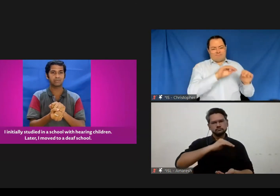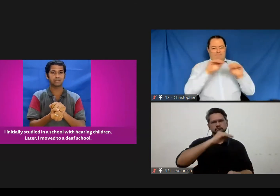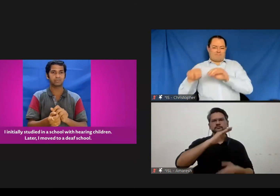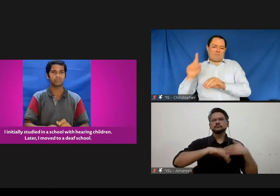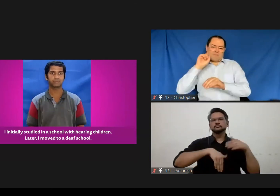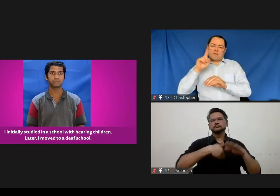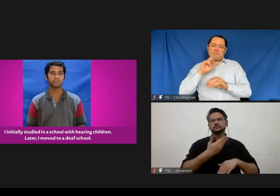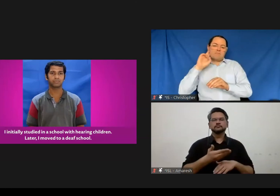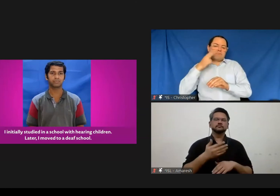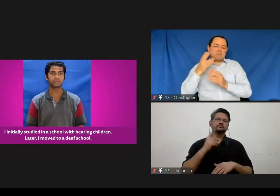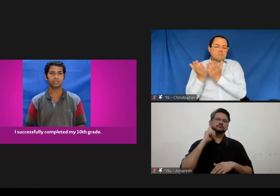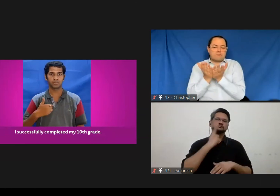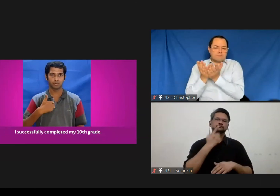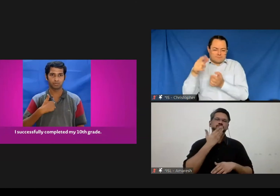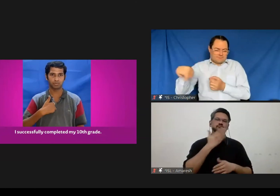चेंज करले